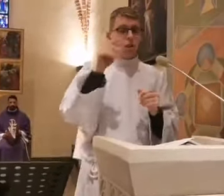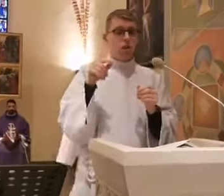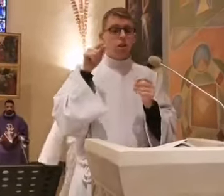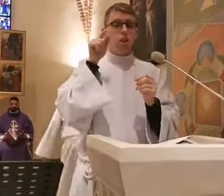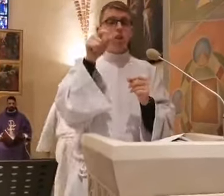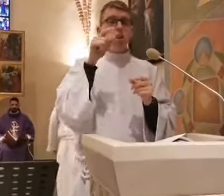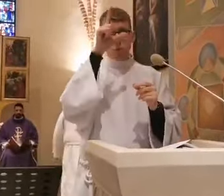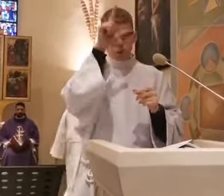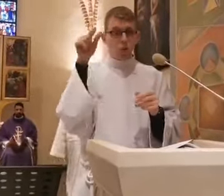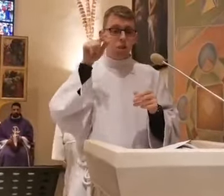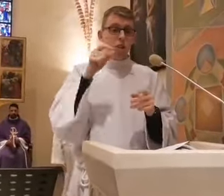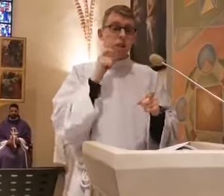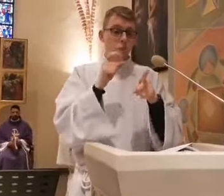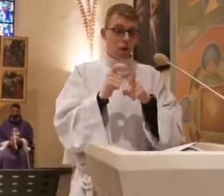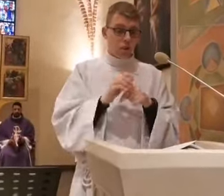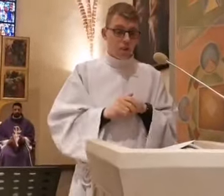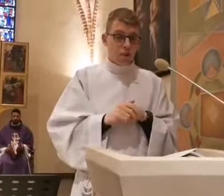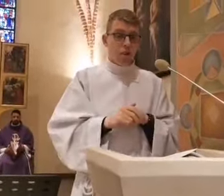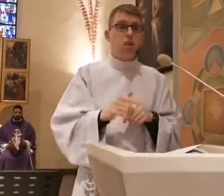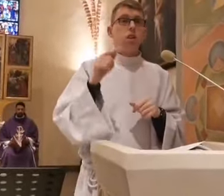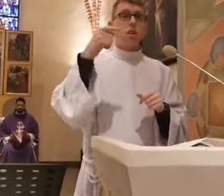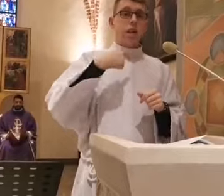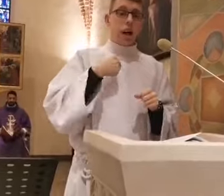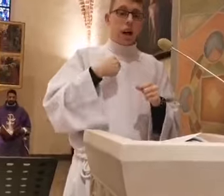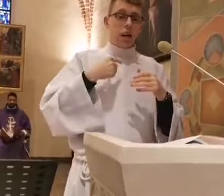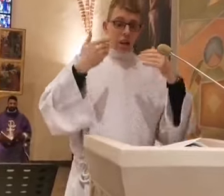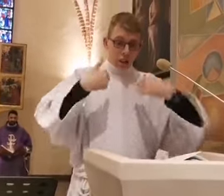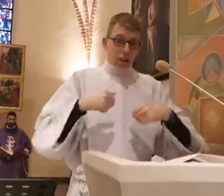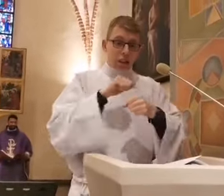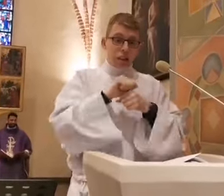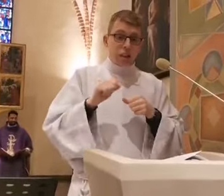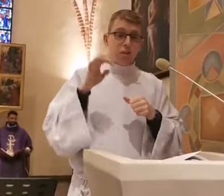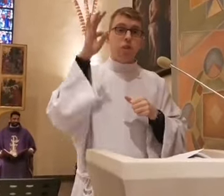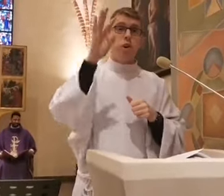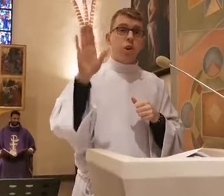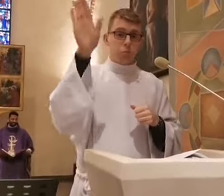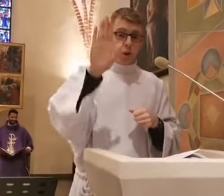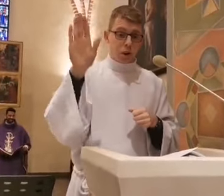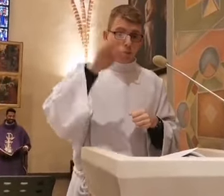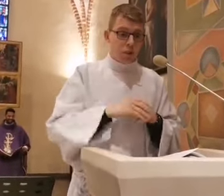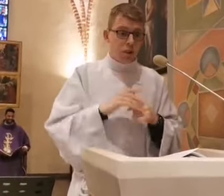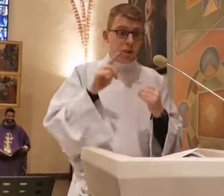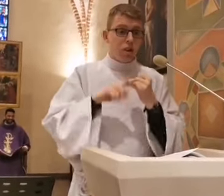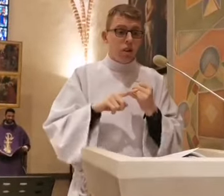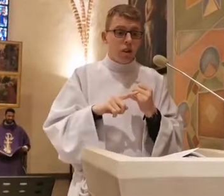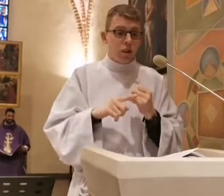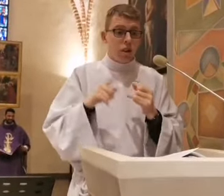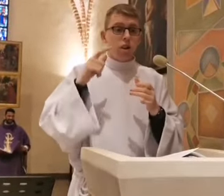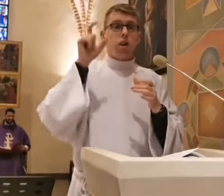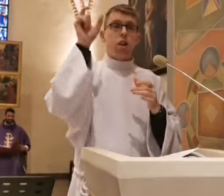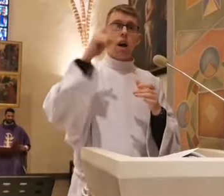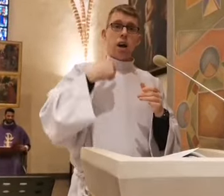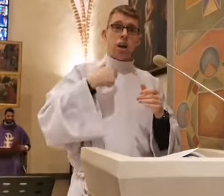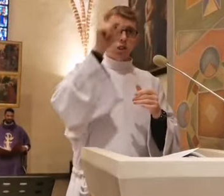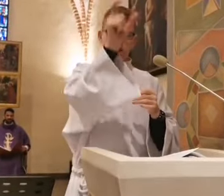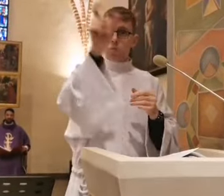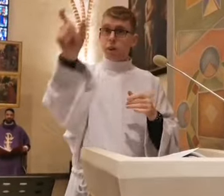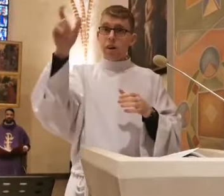wszystkim ludziom te słowa. Ja jestem Twoim Bogiem i